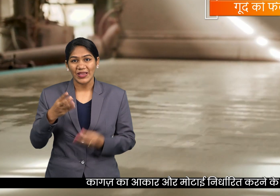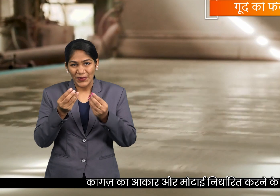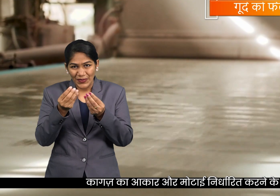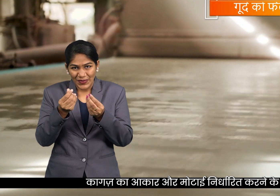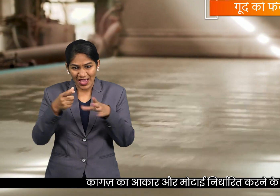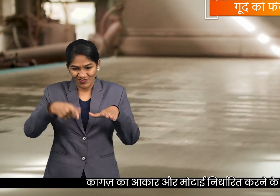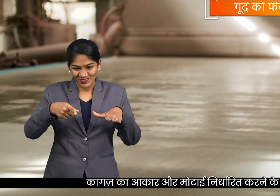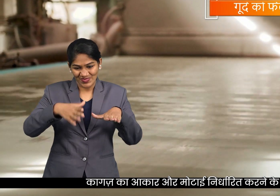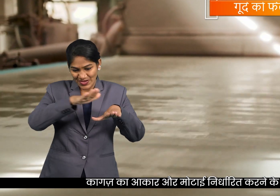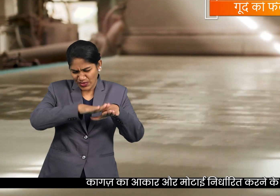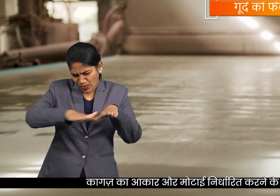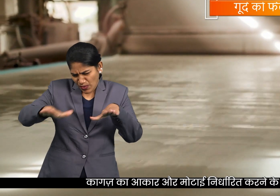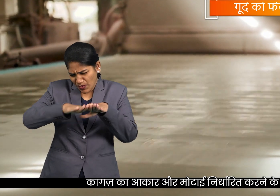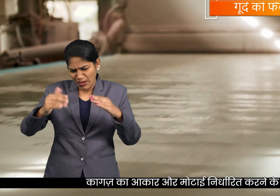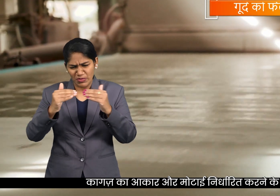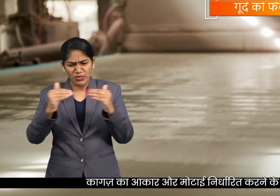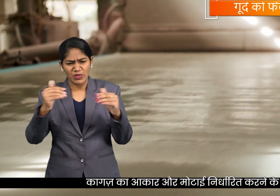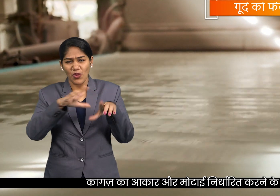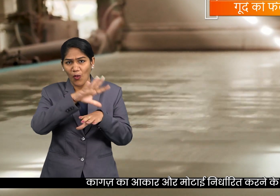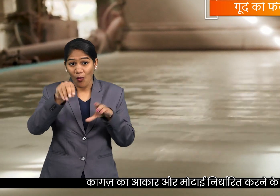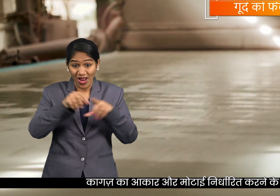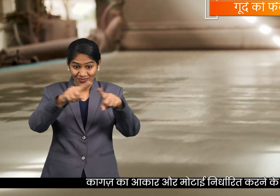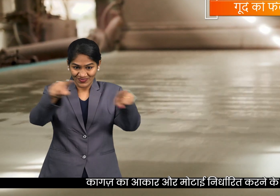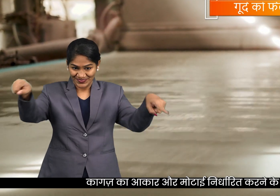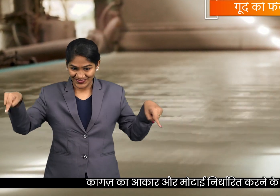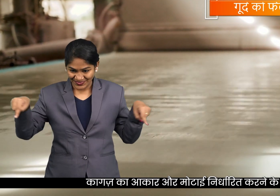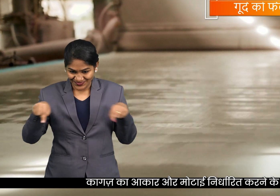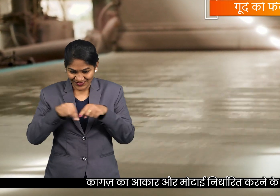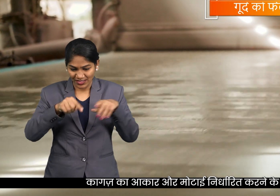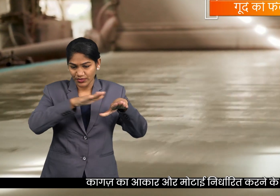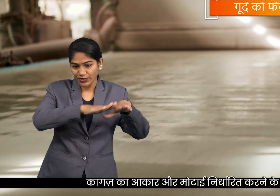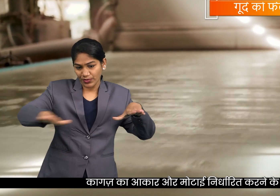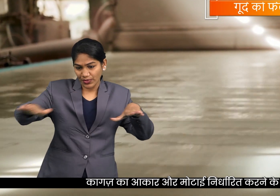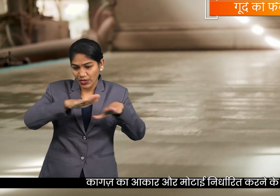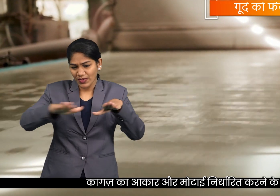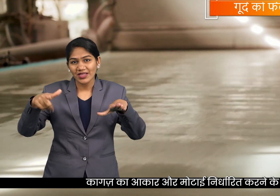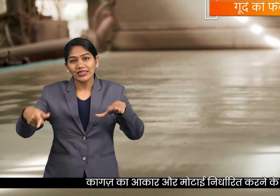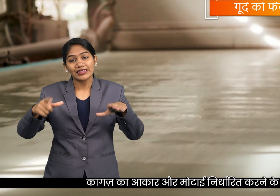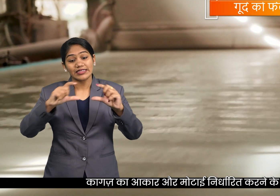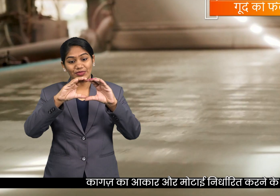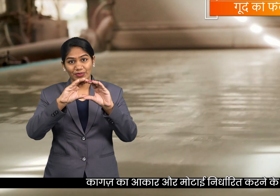कागज का आकार और मोटाई निर्धारित करने के लिए